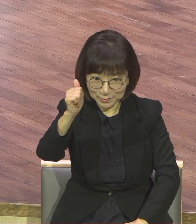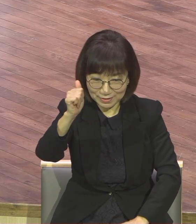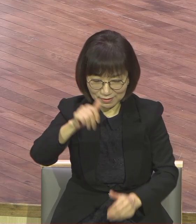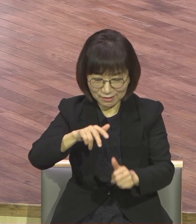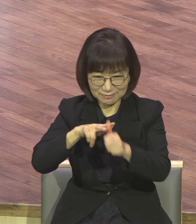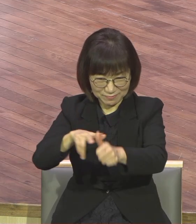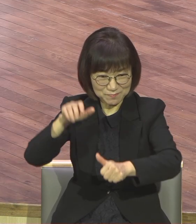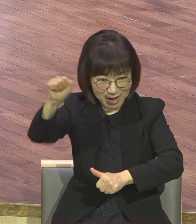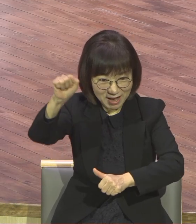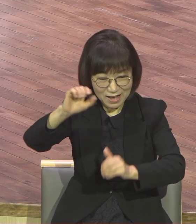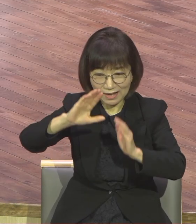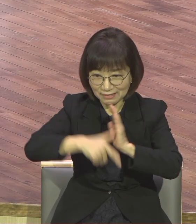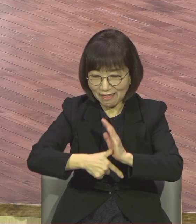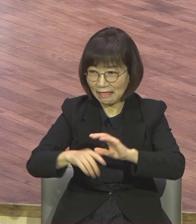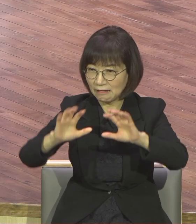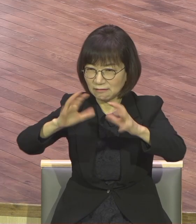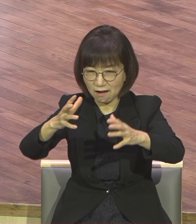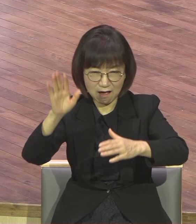대선만큼 국가 비전이나